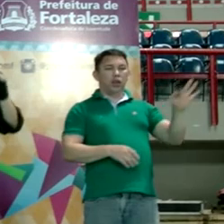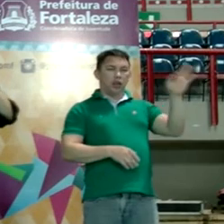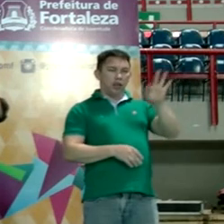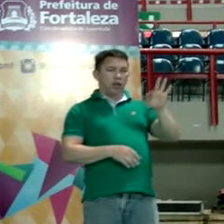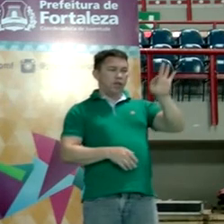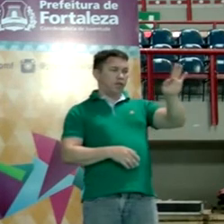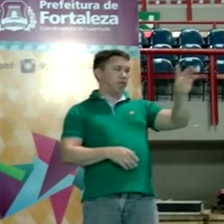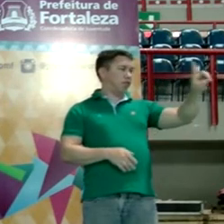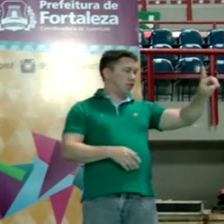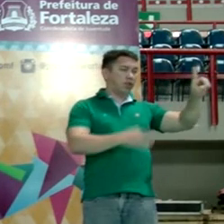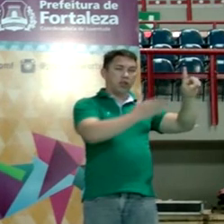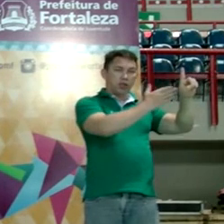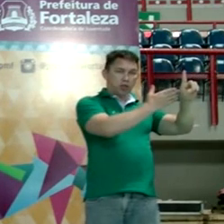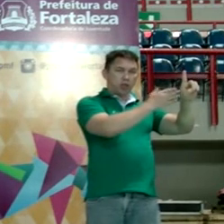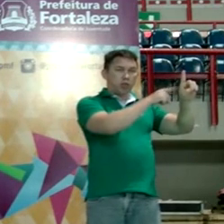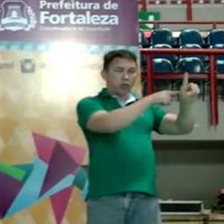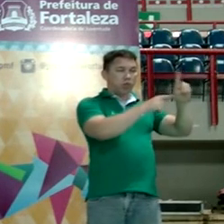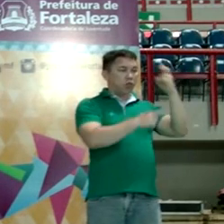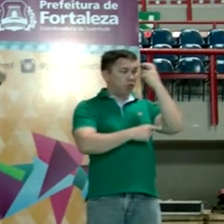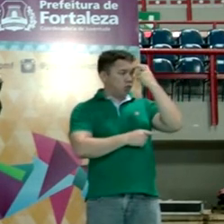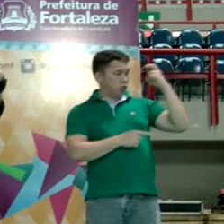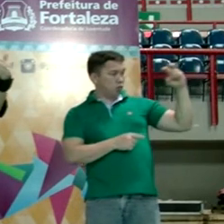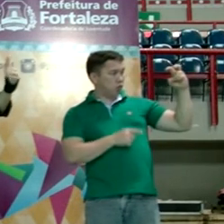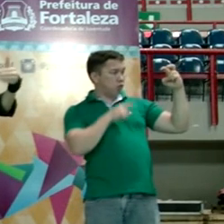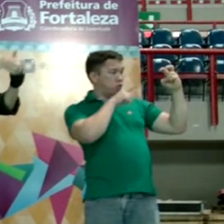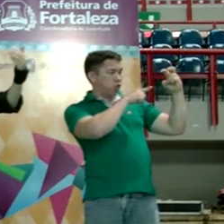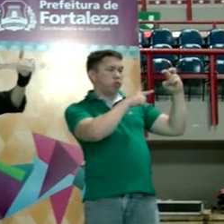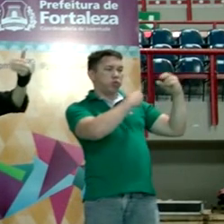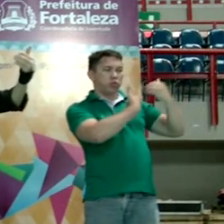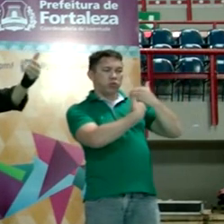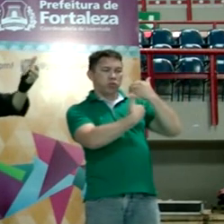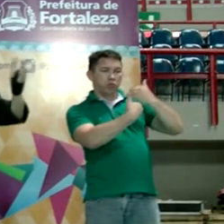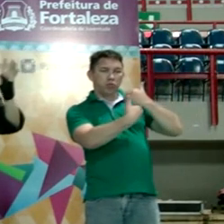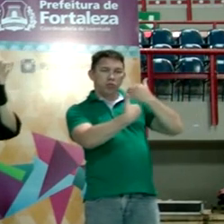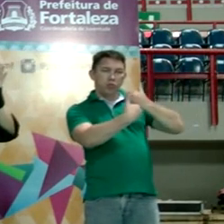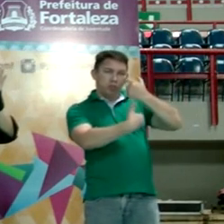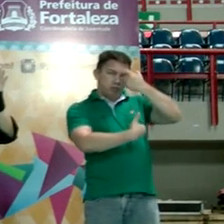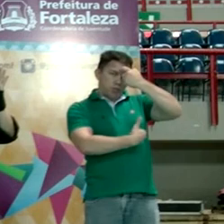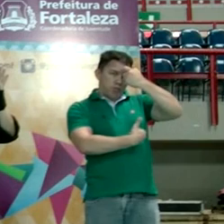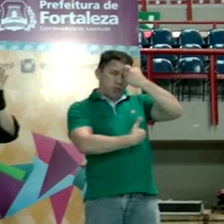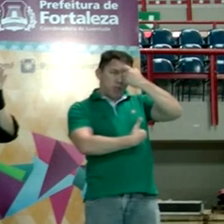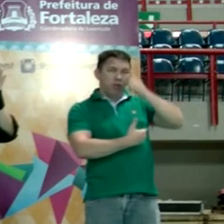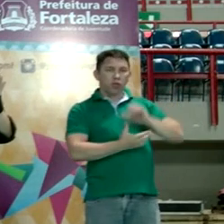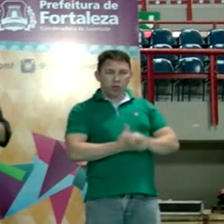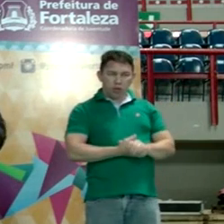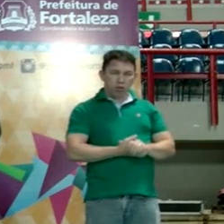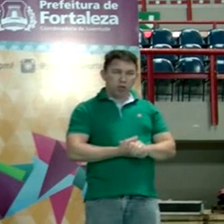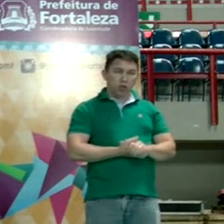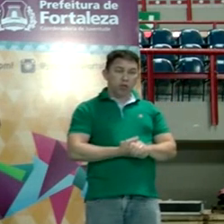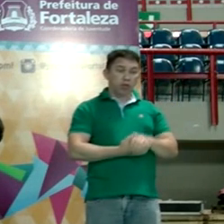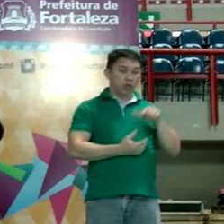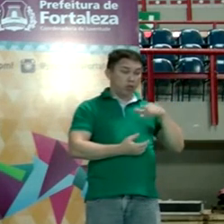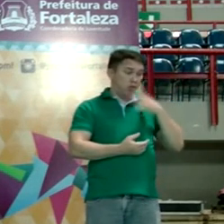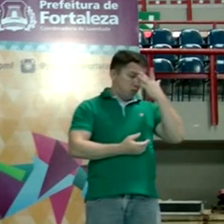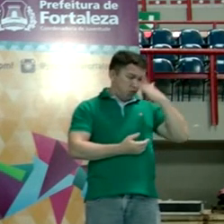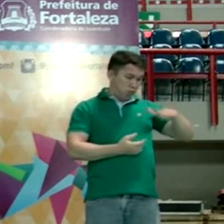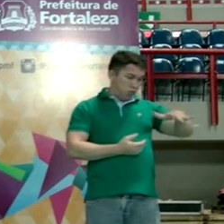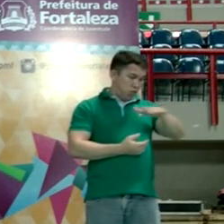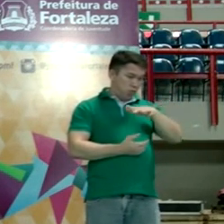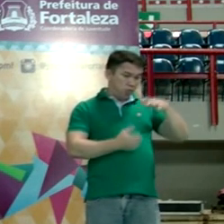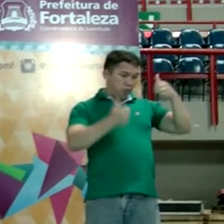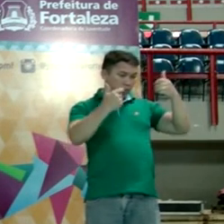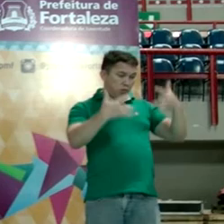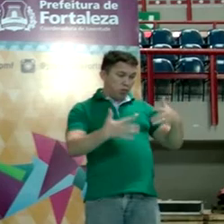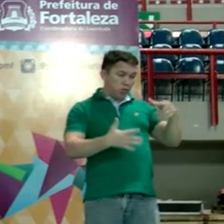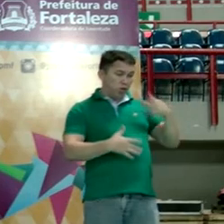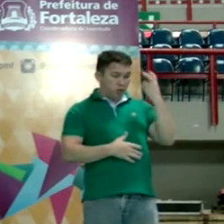a cultura é forma de conscientização, tá? Mas essa moçada a gente está falando